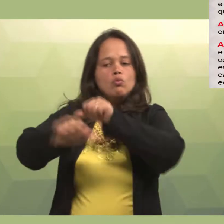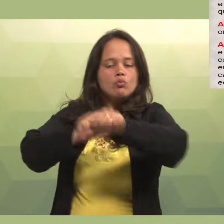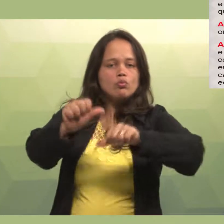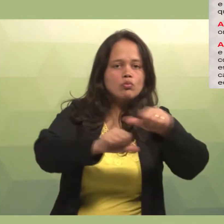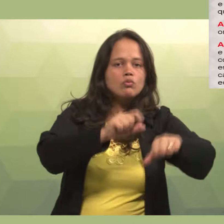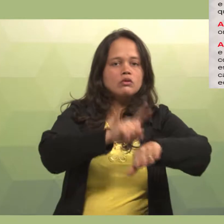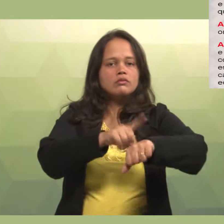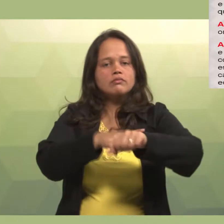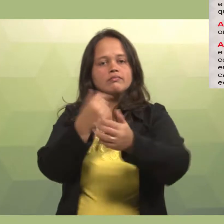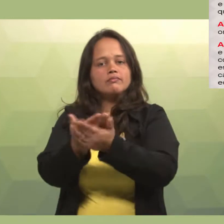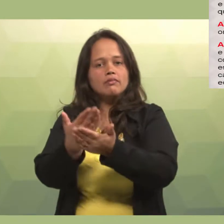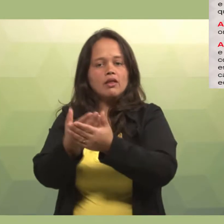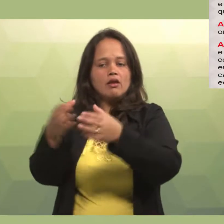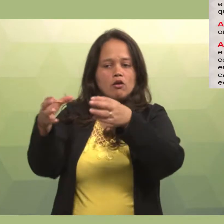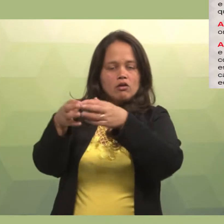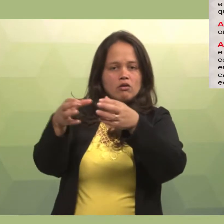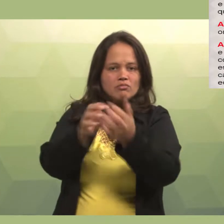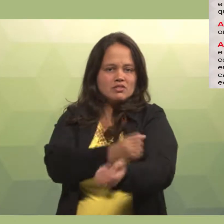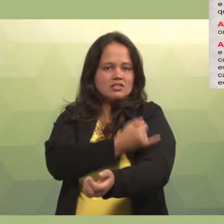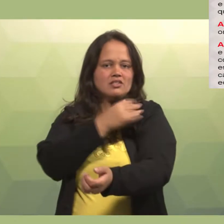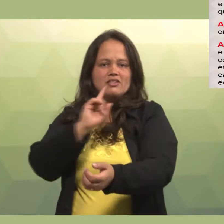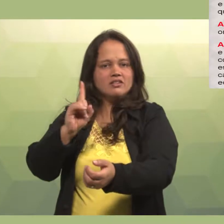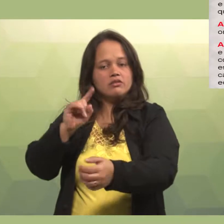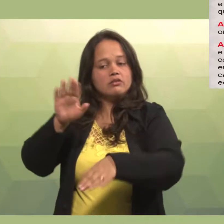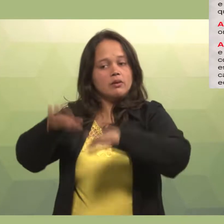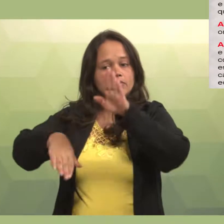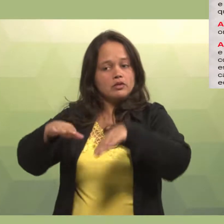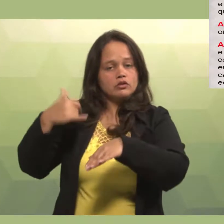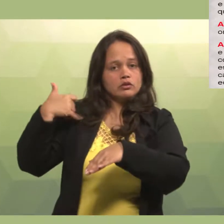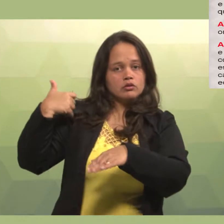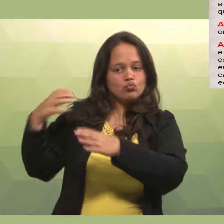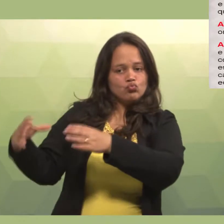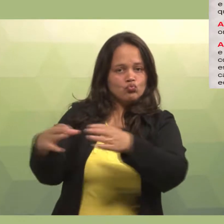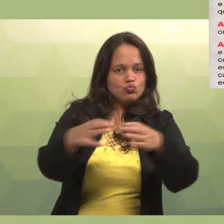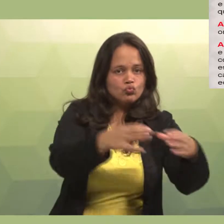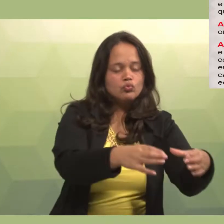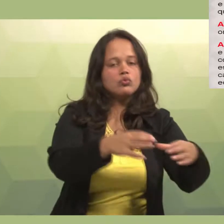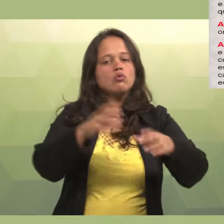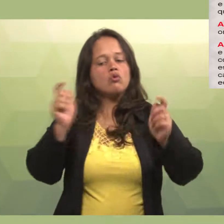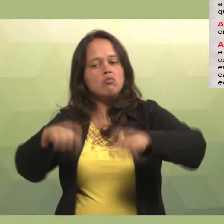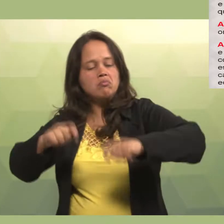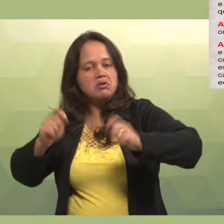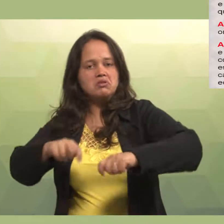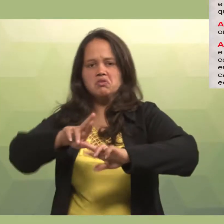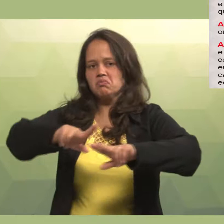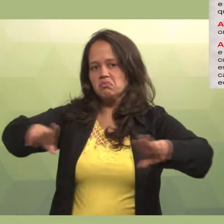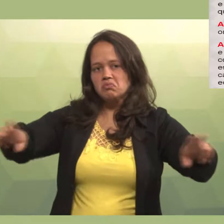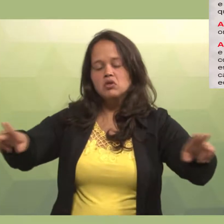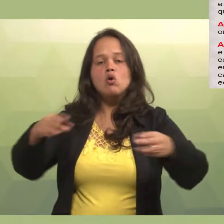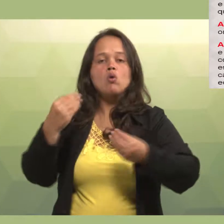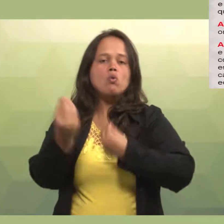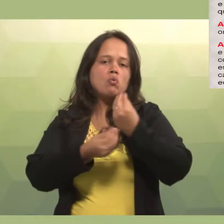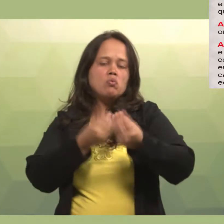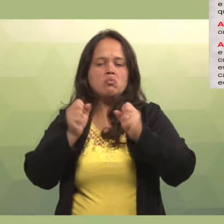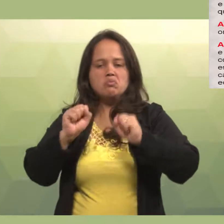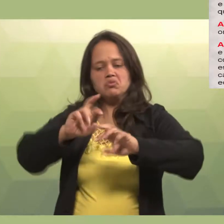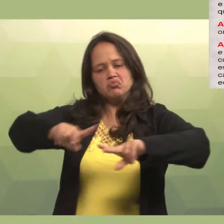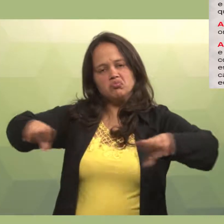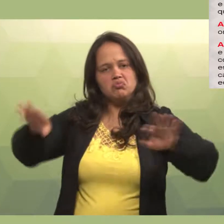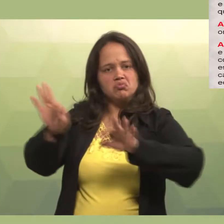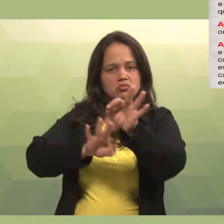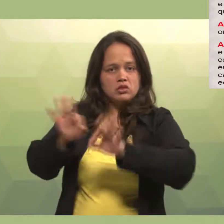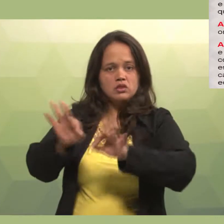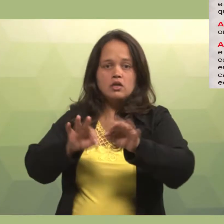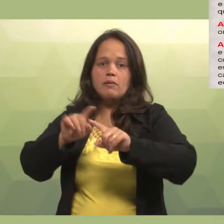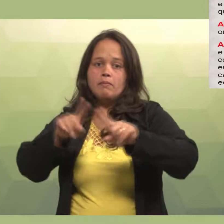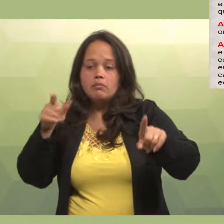na idade, na competência e em outros critérios, ou por forma diversa de organização, sempre com o interesse do processo de